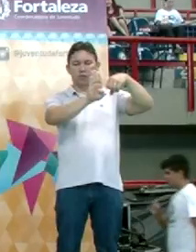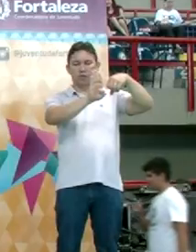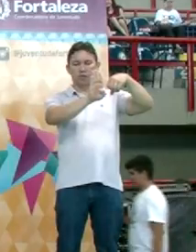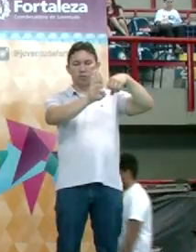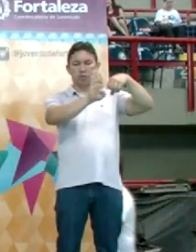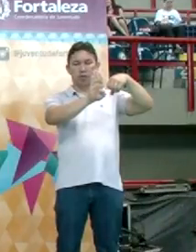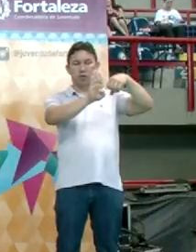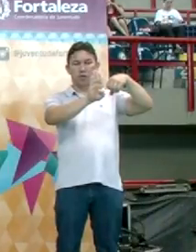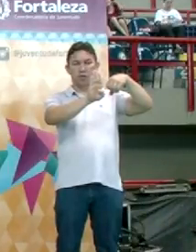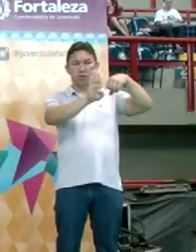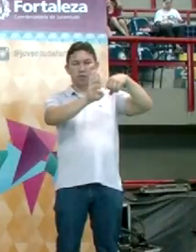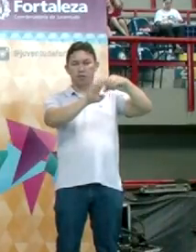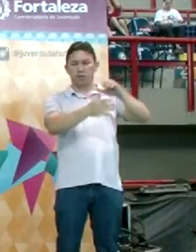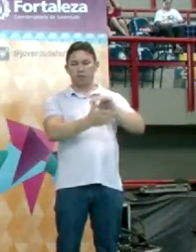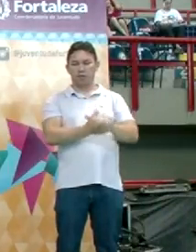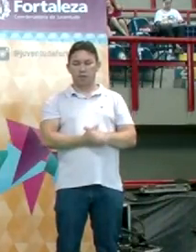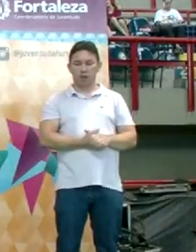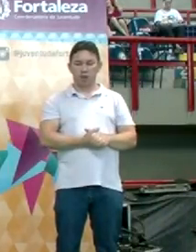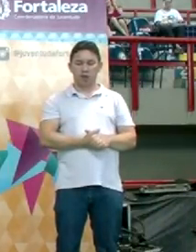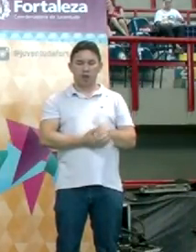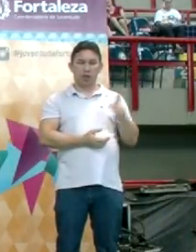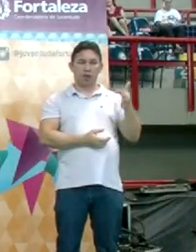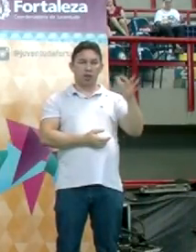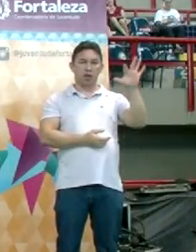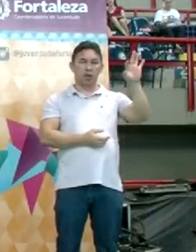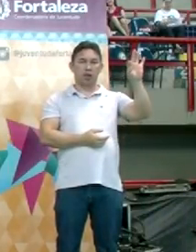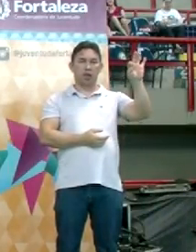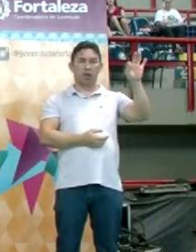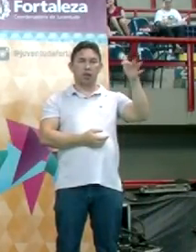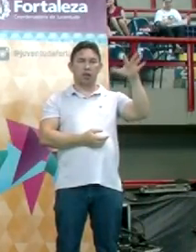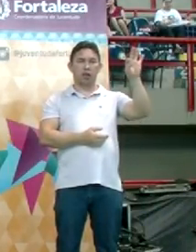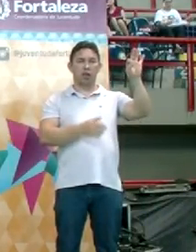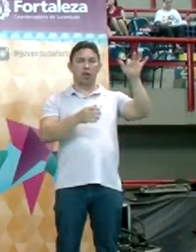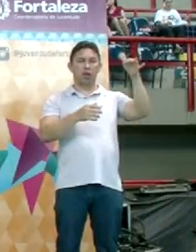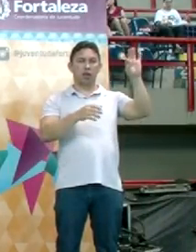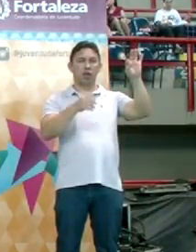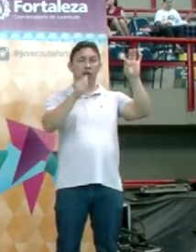Habilidade 7. Décima questão. Item A.